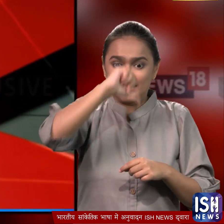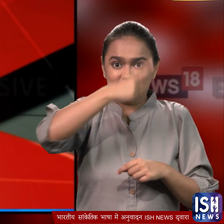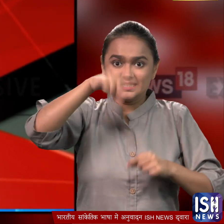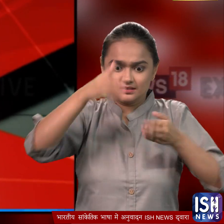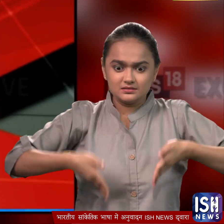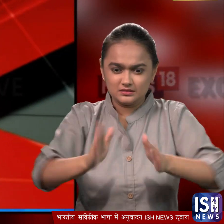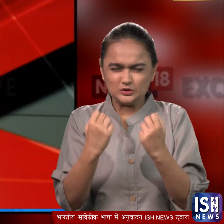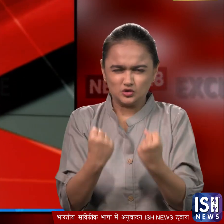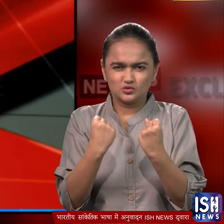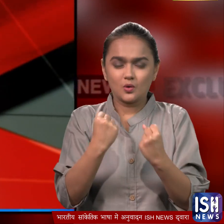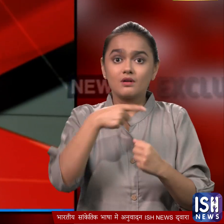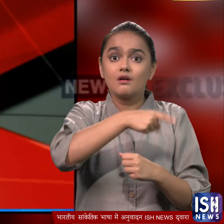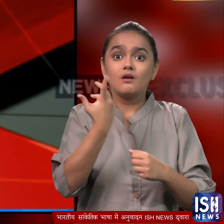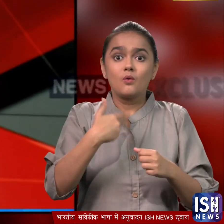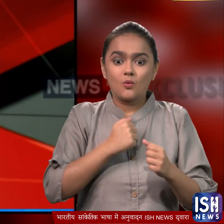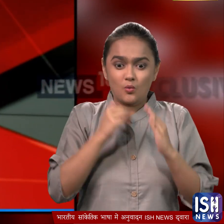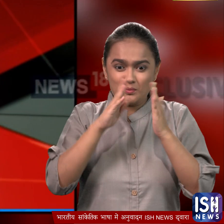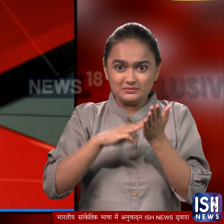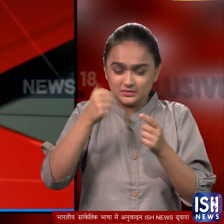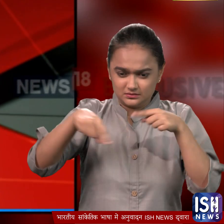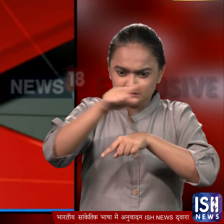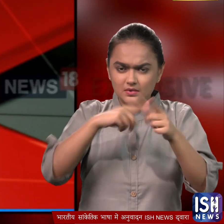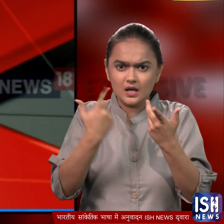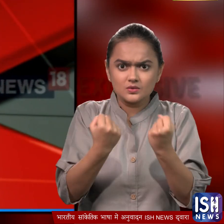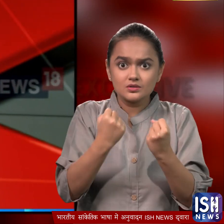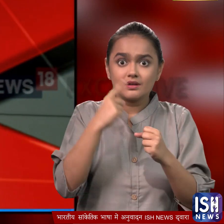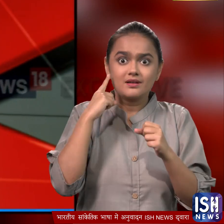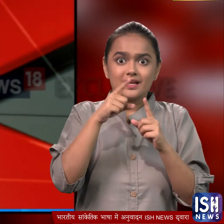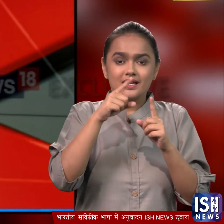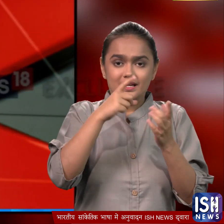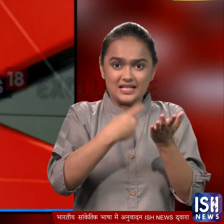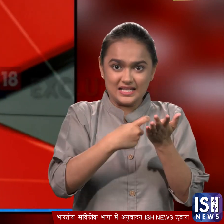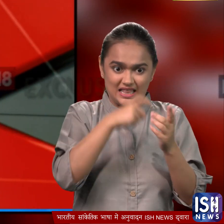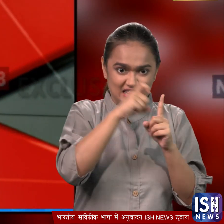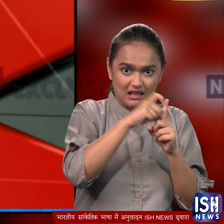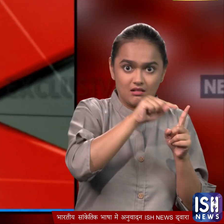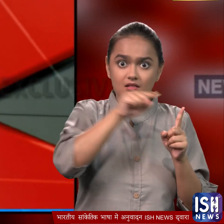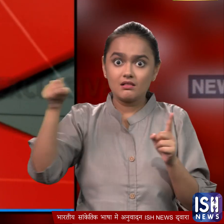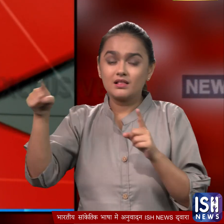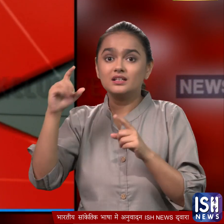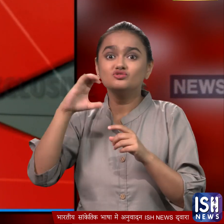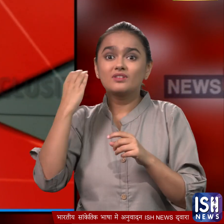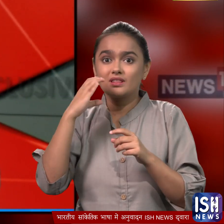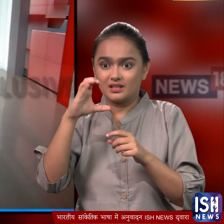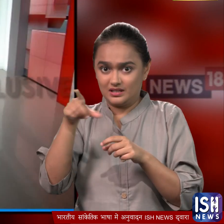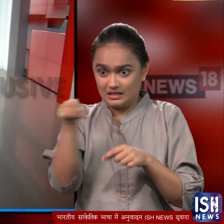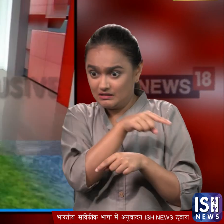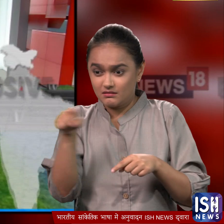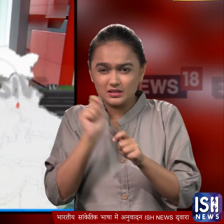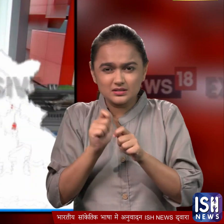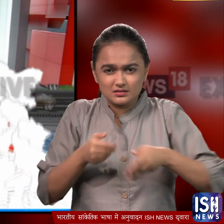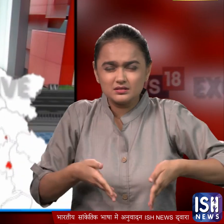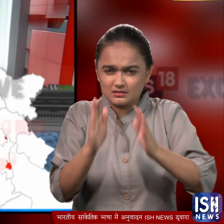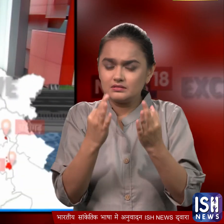मजबूत करने के लिए केंद्र सरकार एक साथ कई योजनाओं पर काम कर रही है। देश की राजधानी से चंडीगढ़ समेत कई शहरों की दूरी कम होने वाली। खबर